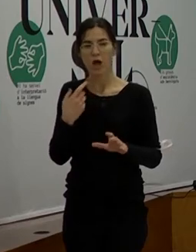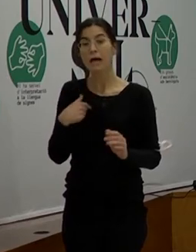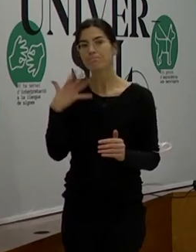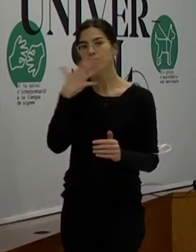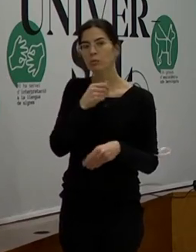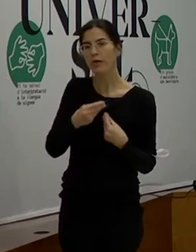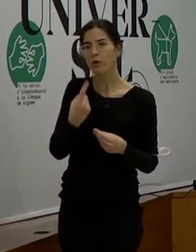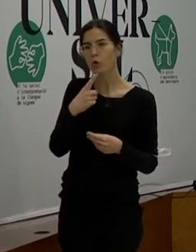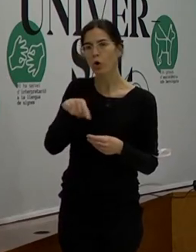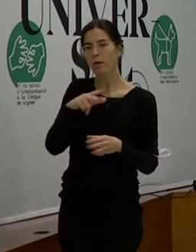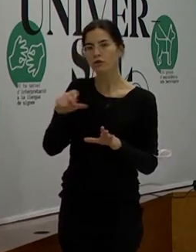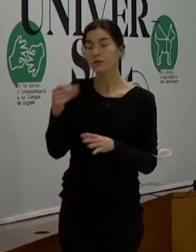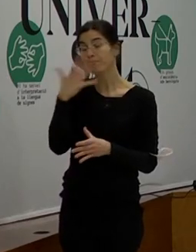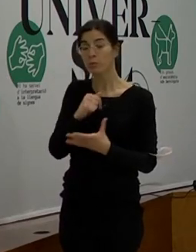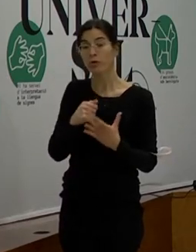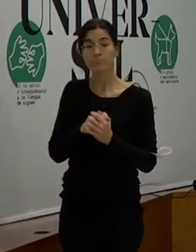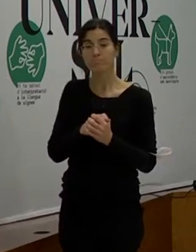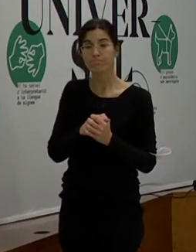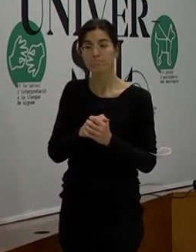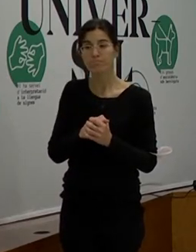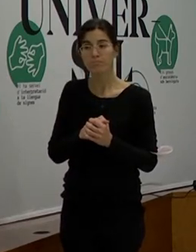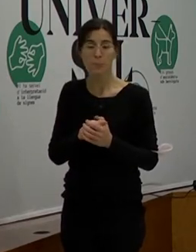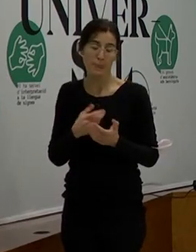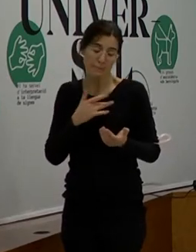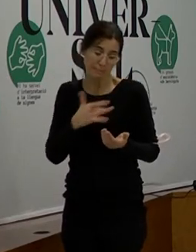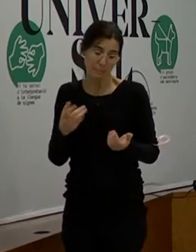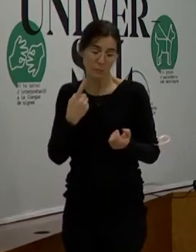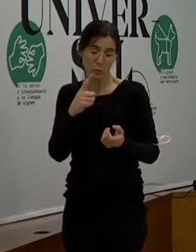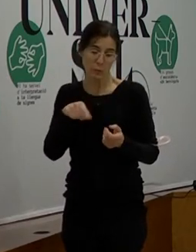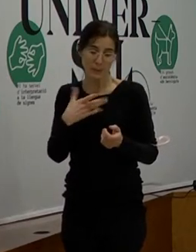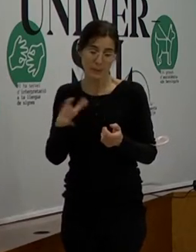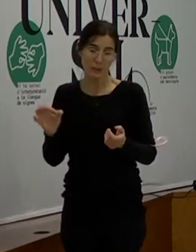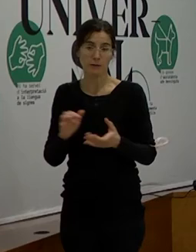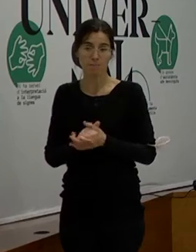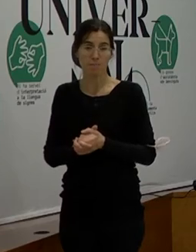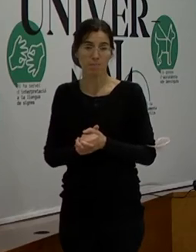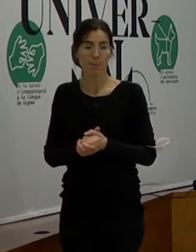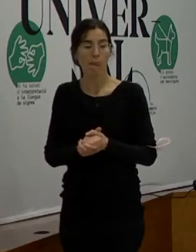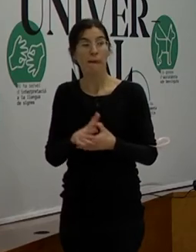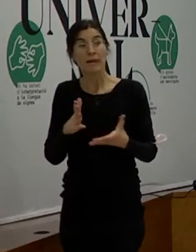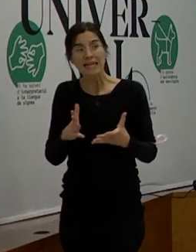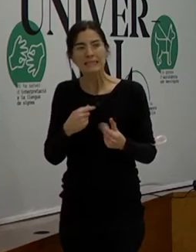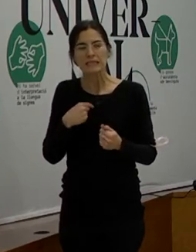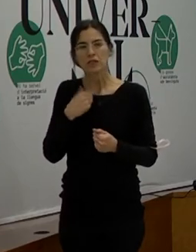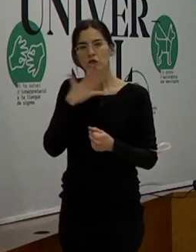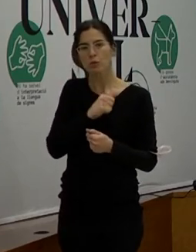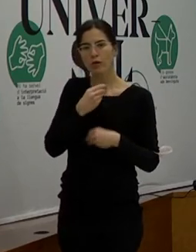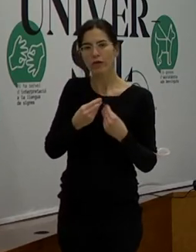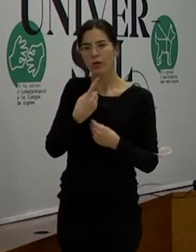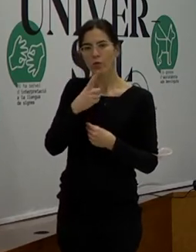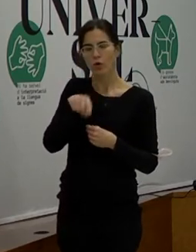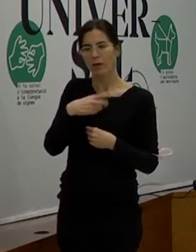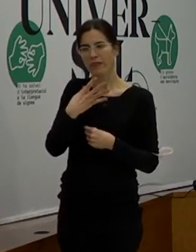fer 1,80 m. Bueno, pues fes 1,50 m. Ah, és que no puc fer